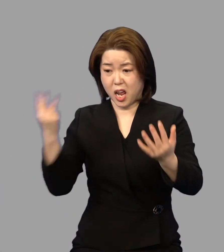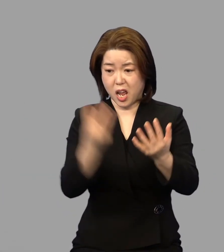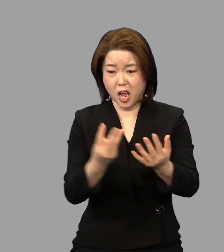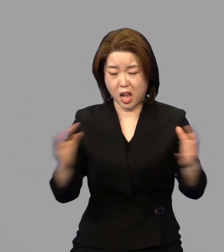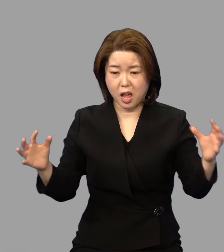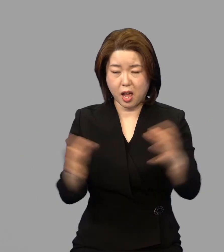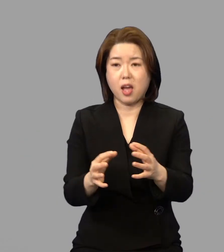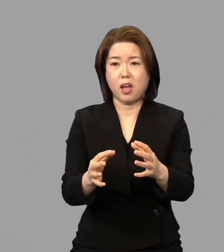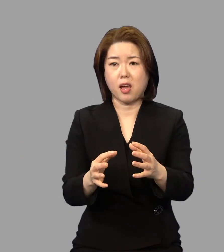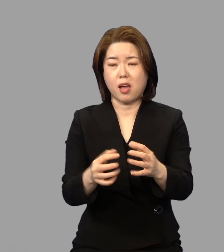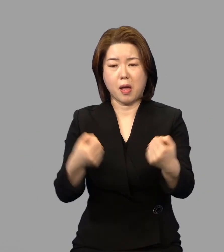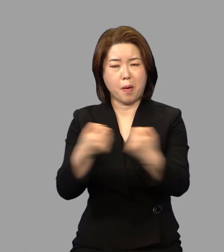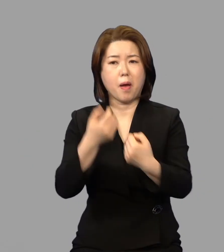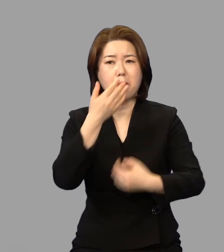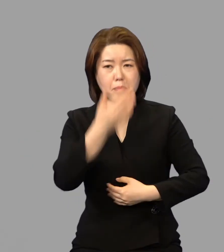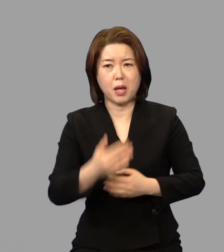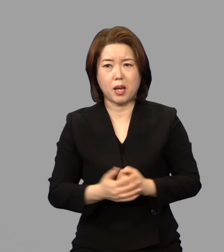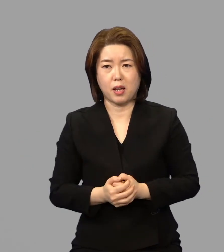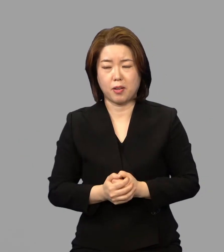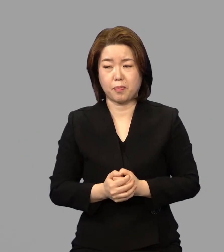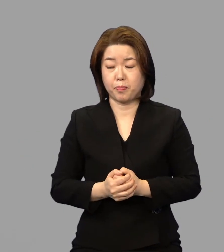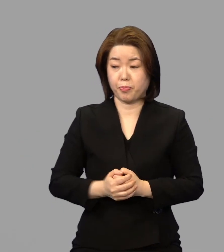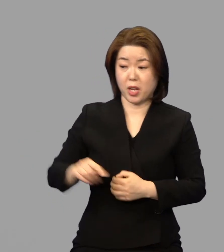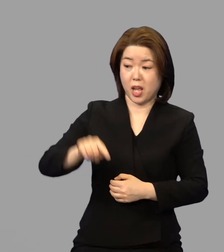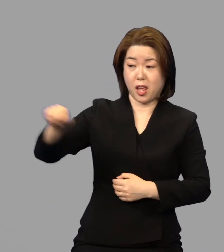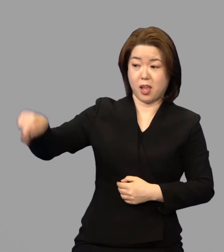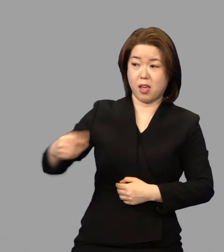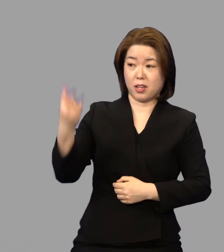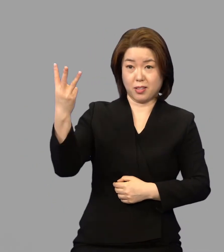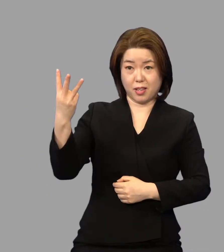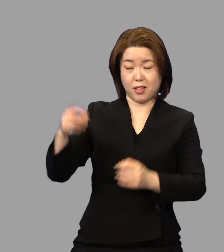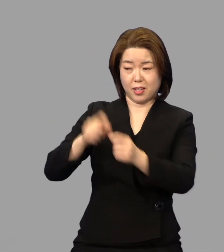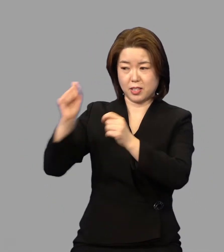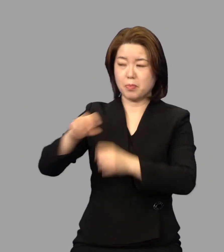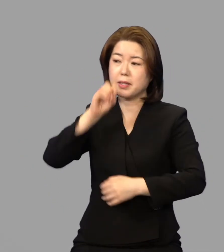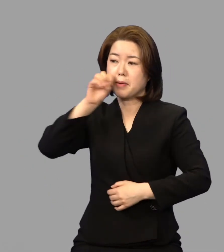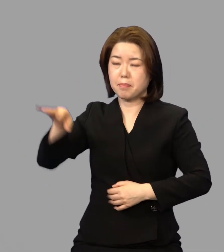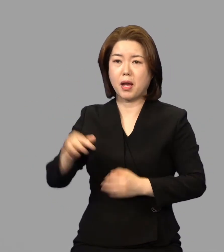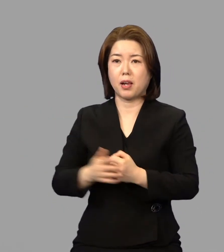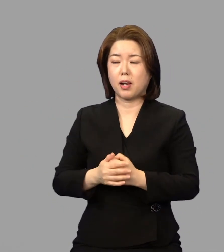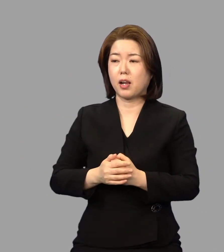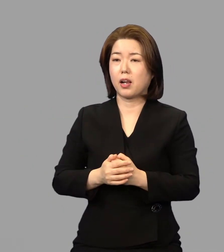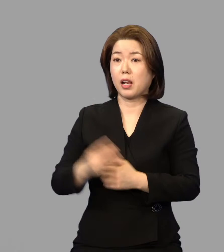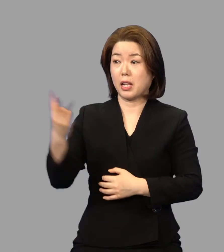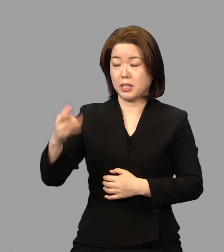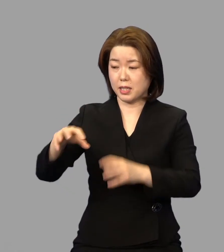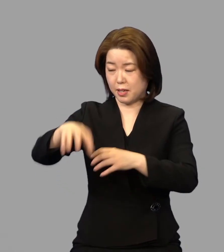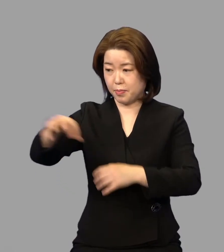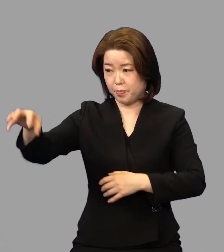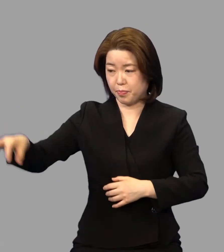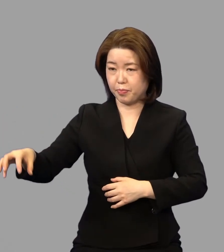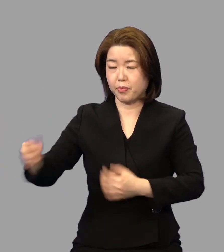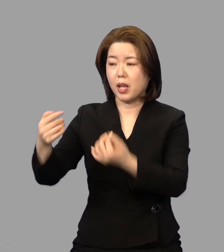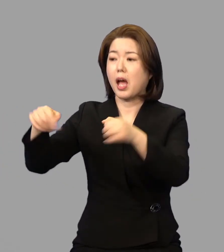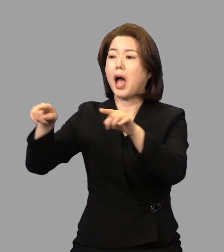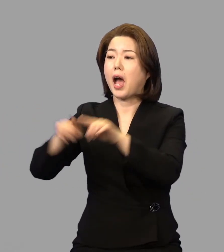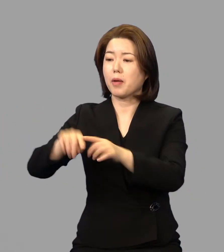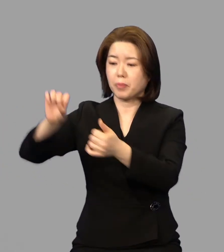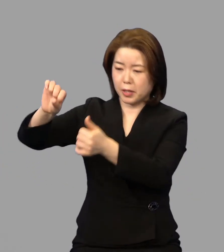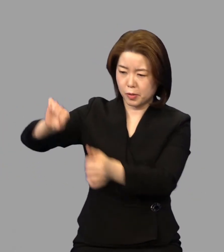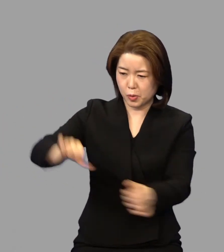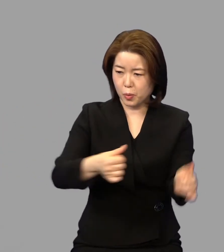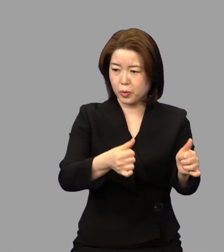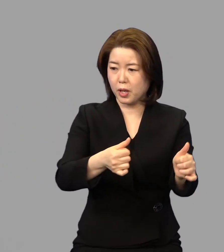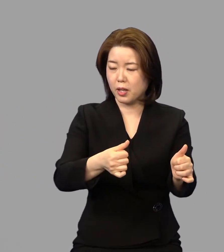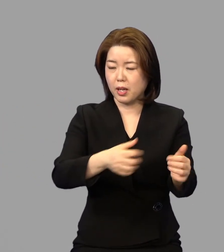여호수아가 르우벤, 갓, 므낫세 반 지파에게 말합니다. 너희들이 같이 요단강을 건너야 된다.